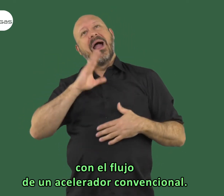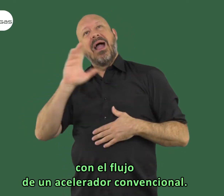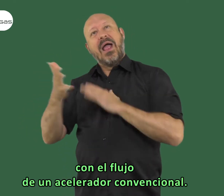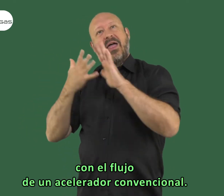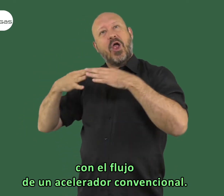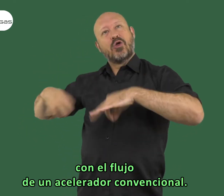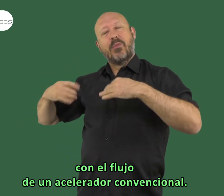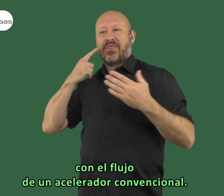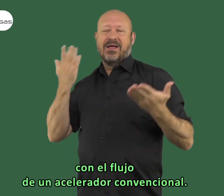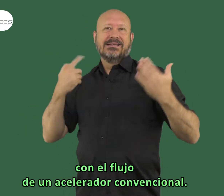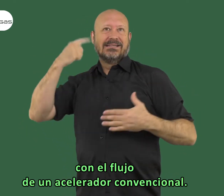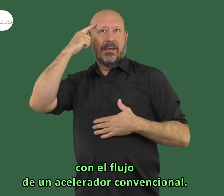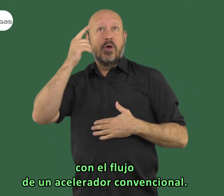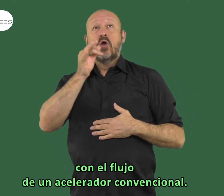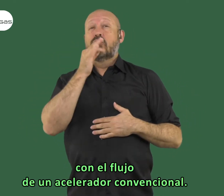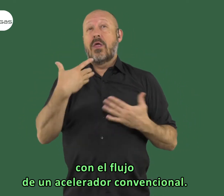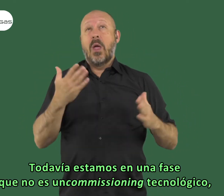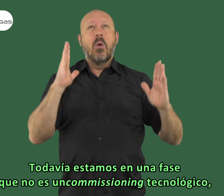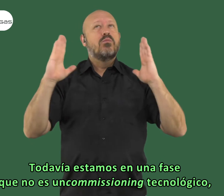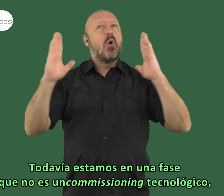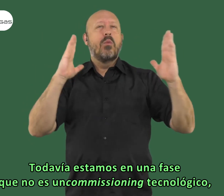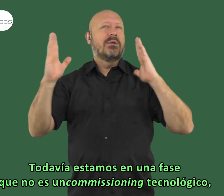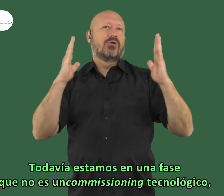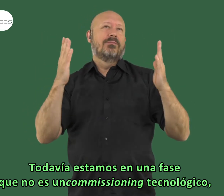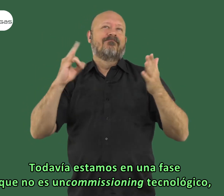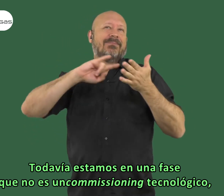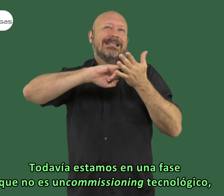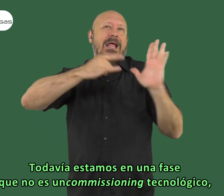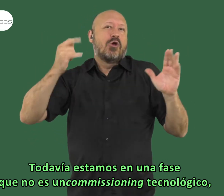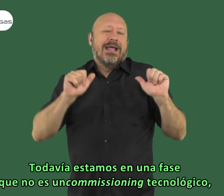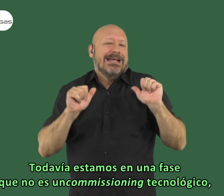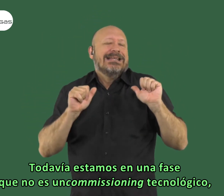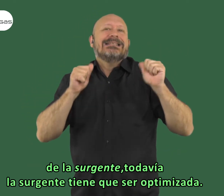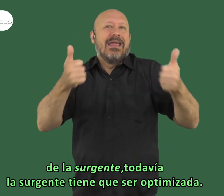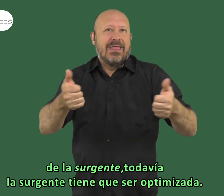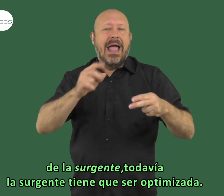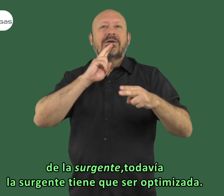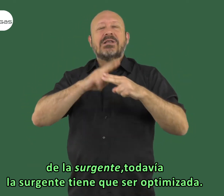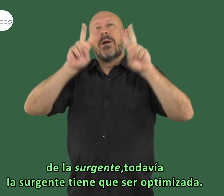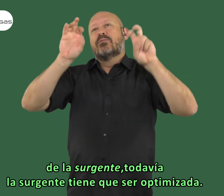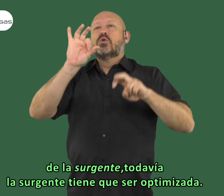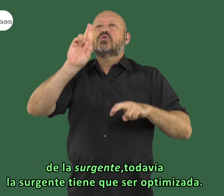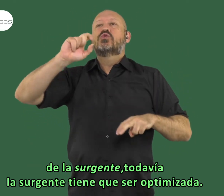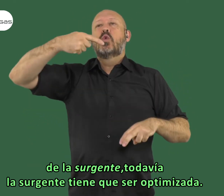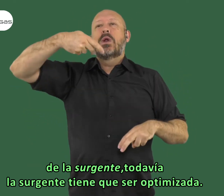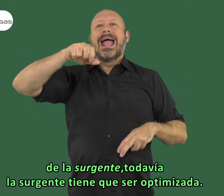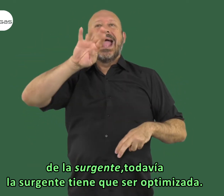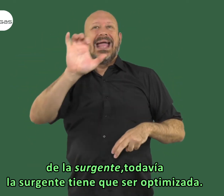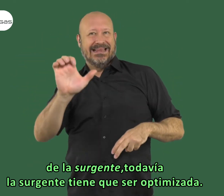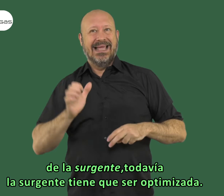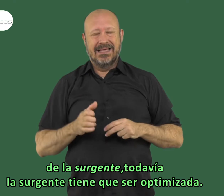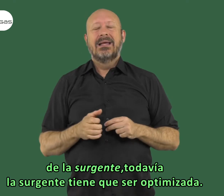el flujo de un acelerador convencional. Todavía estamos en una fase que no es un commissioning